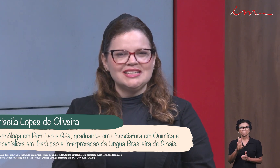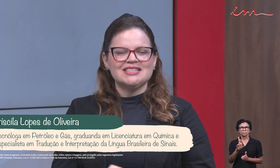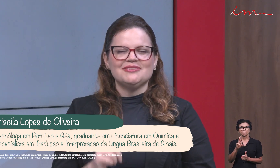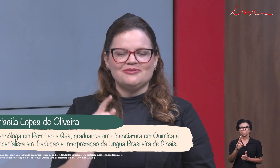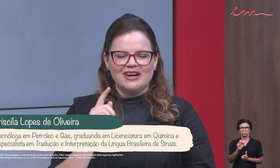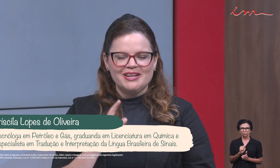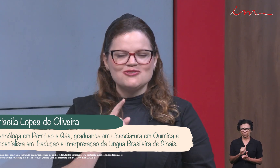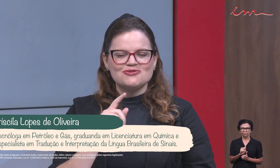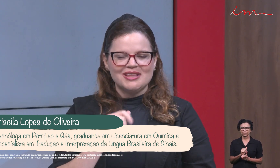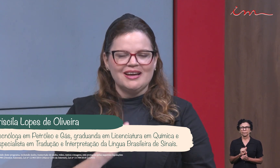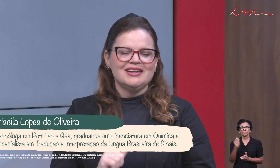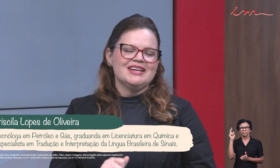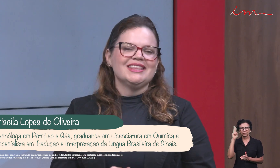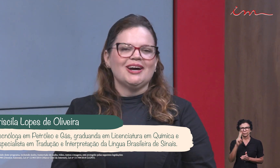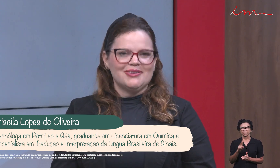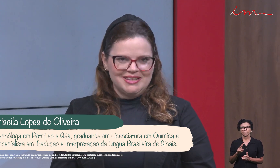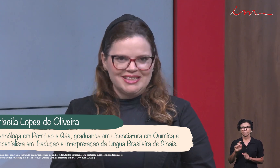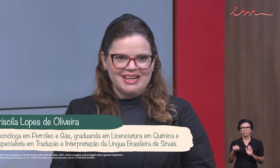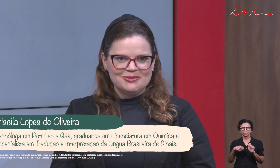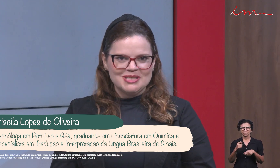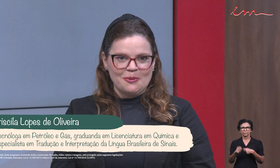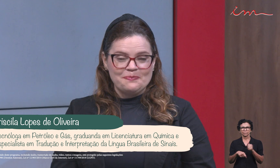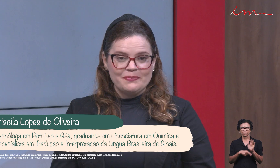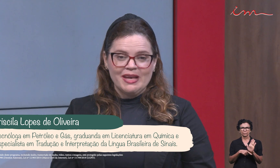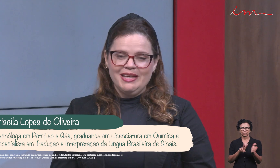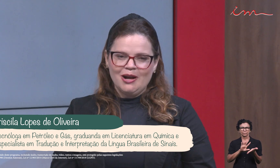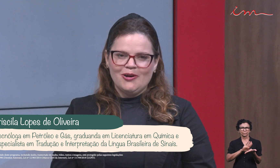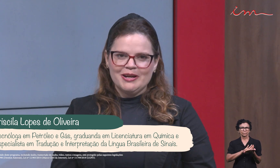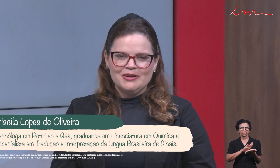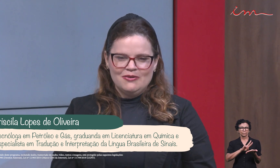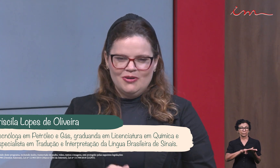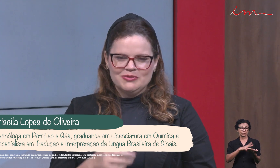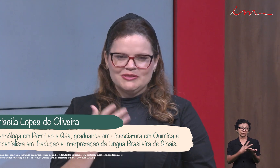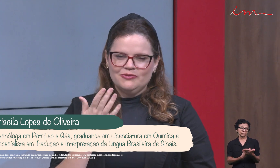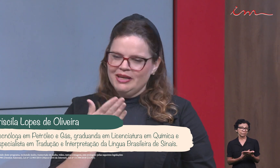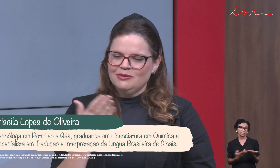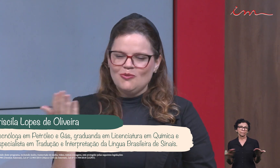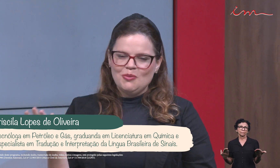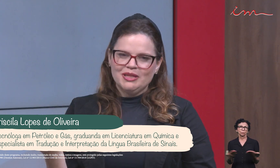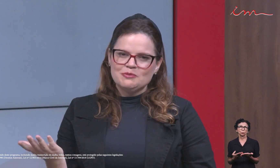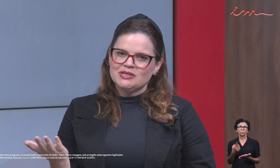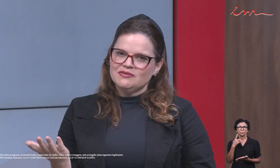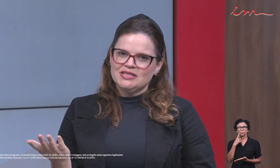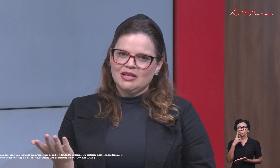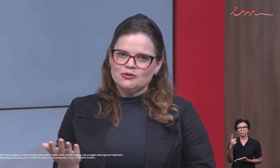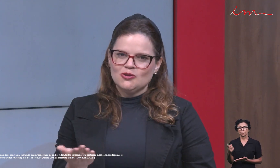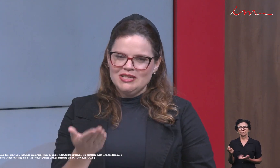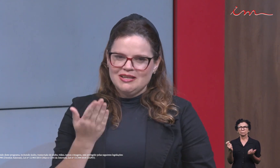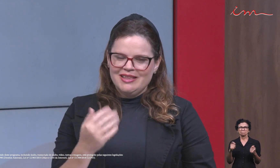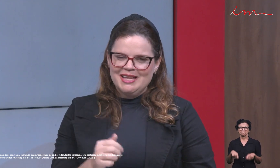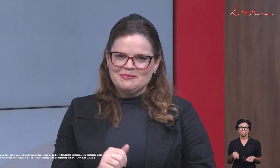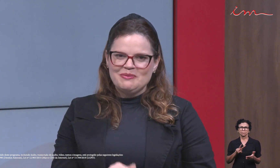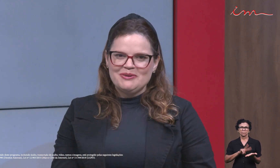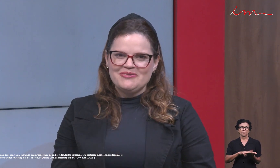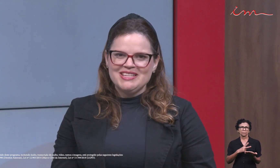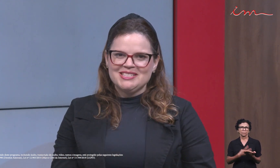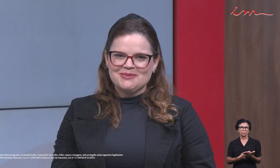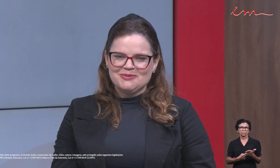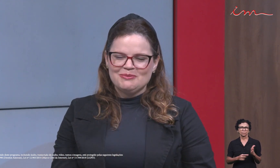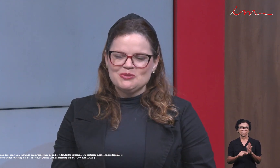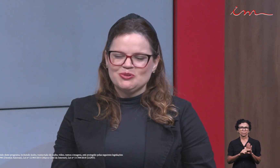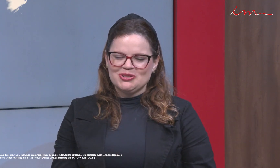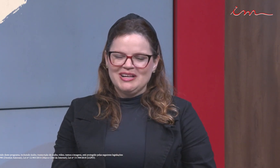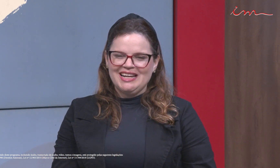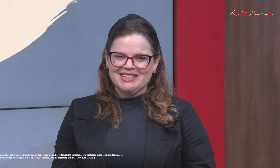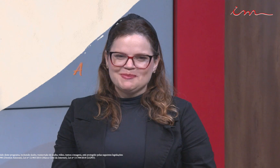que eu tenho certeza que vai ajudar na hora da tradução. E agora vamos ver uma das possíveis traduções desse primeiro